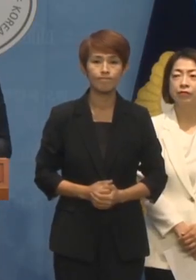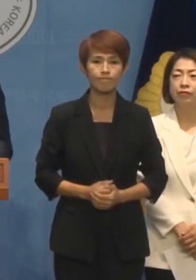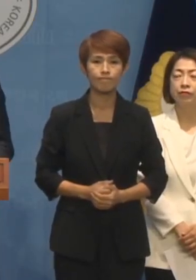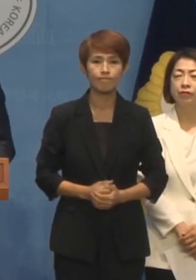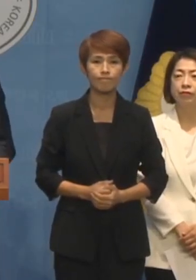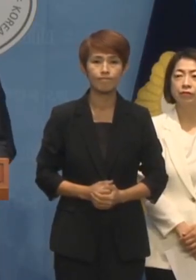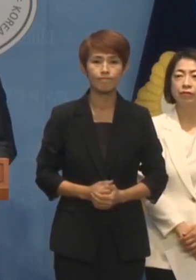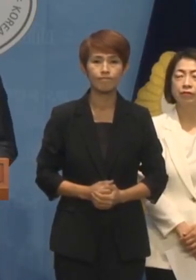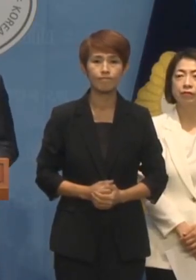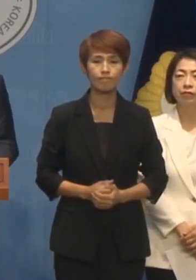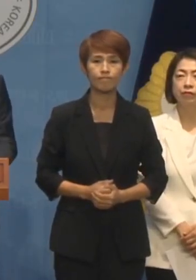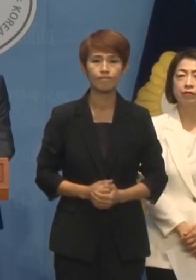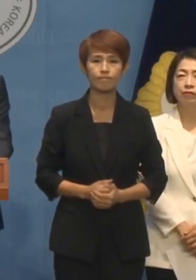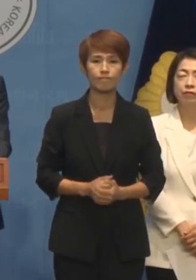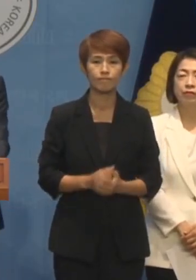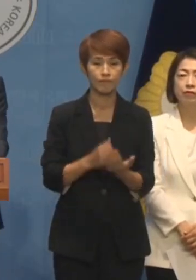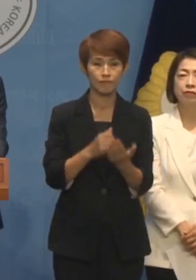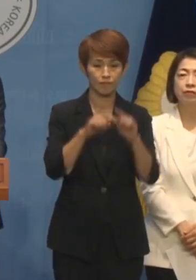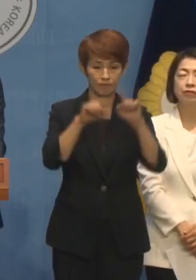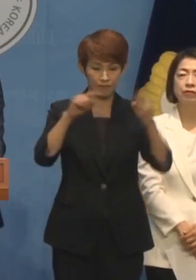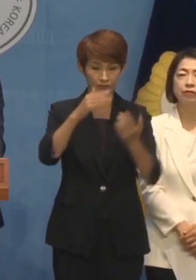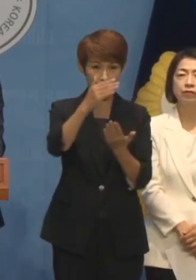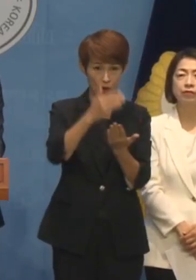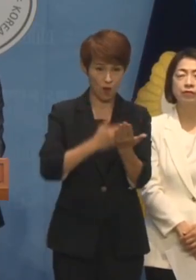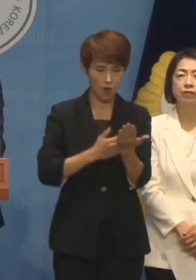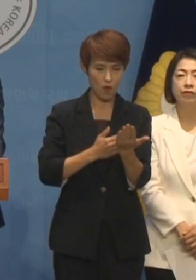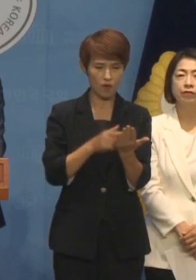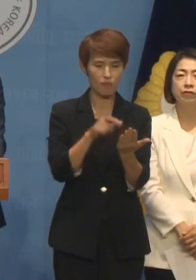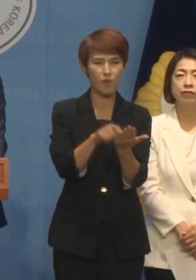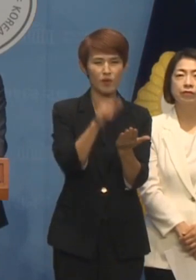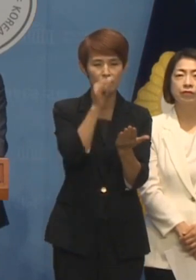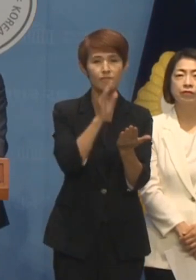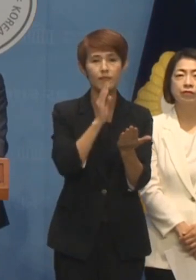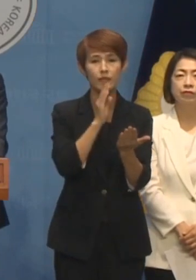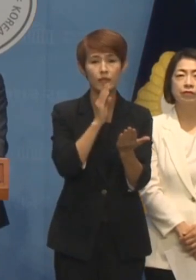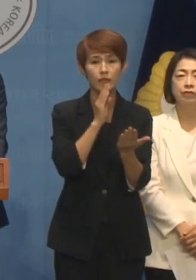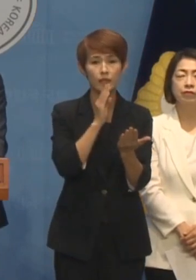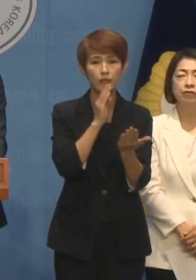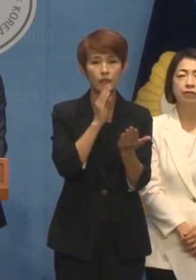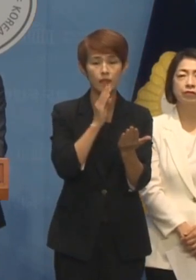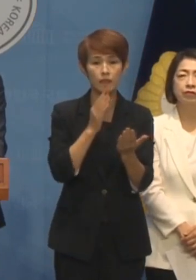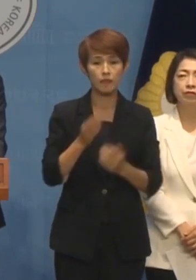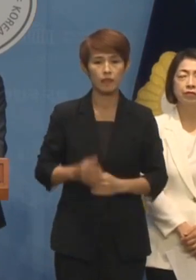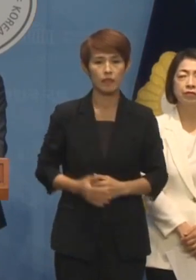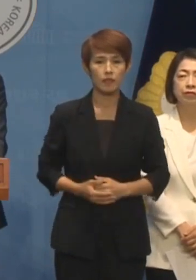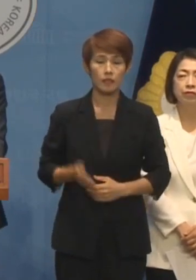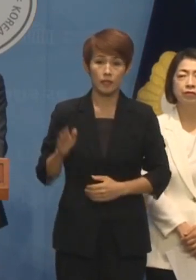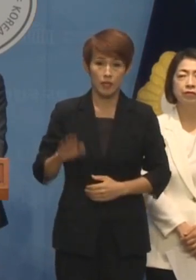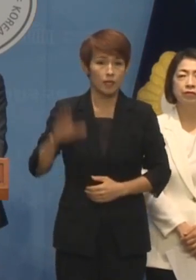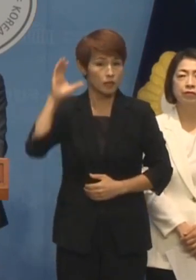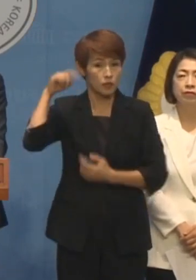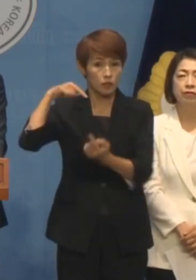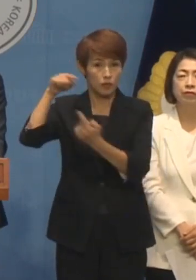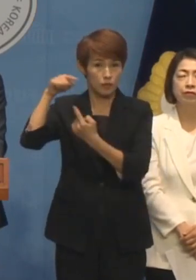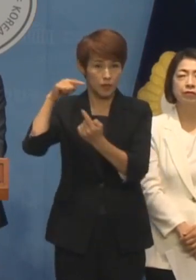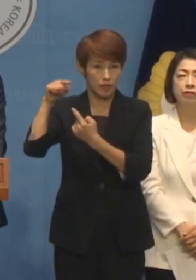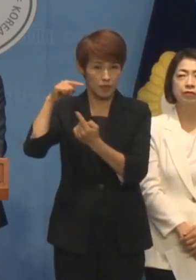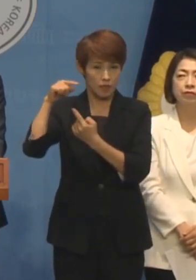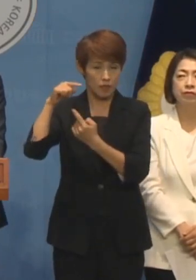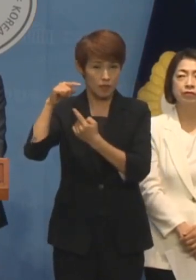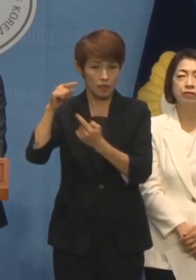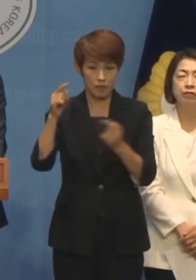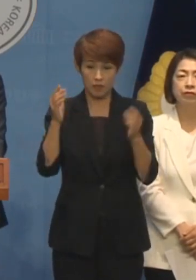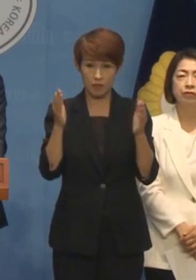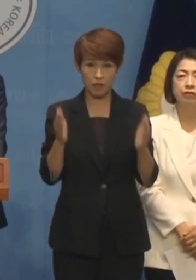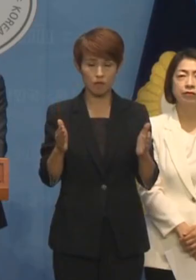저희 입장문 안에 축약해서 들어가 있습니다만 청문회를 하는 이유,